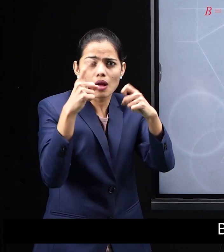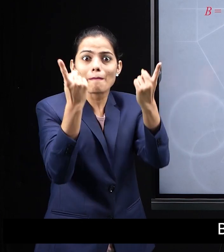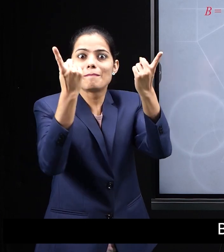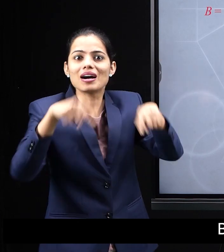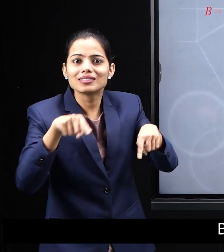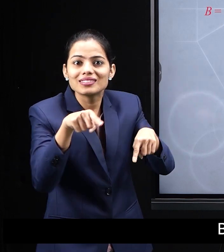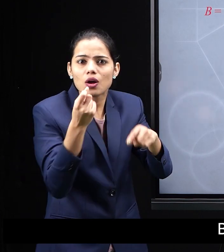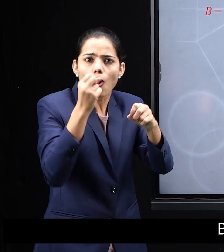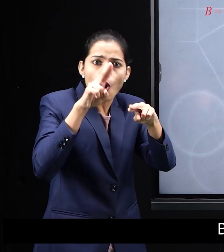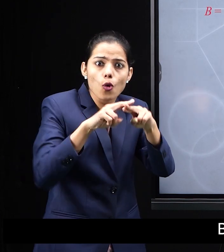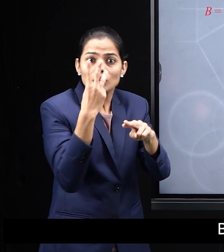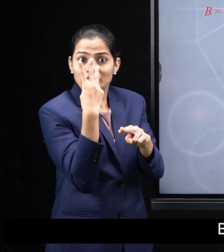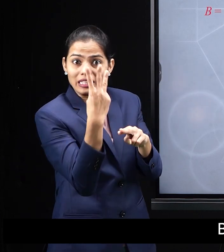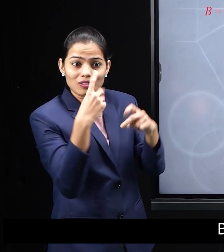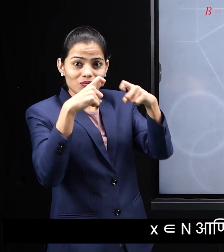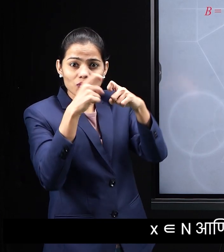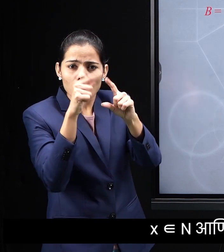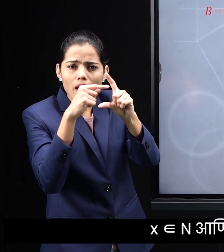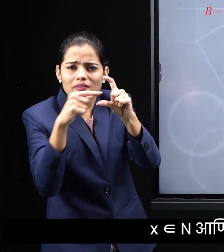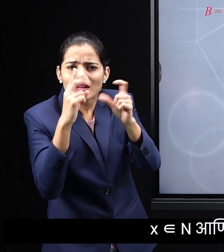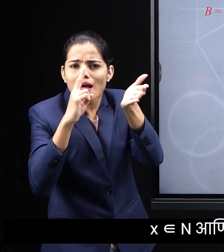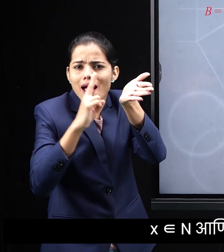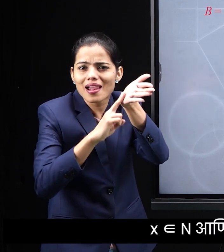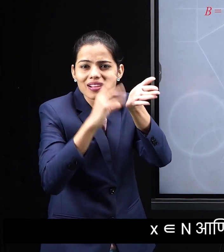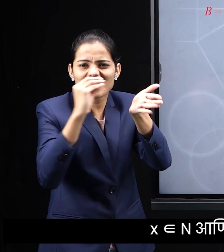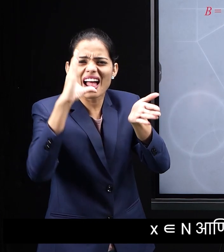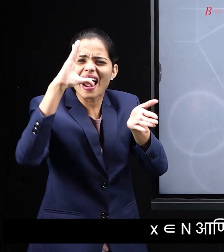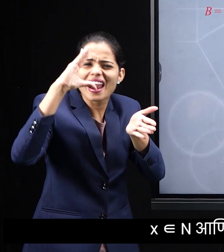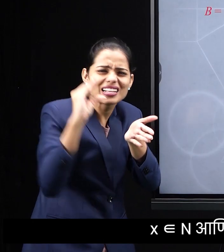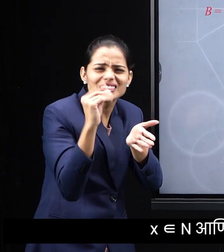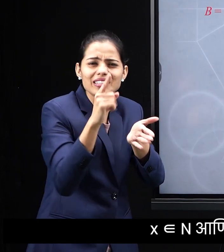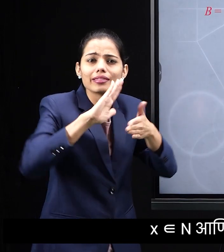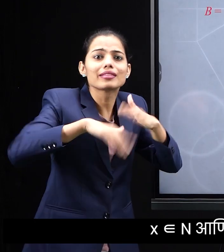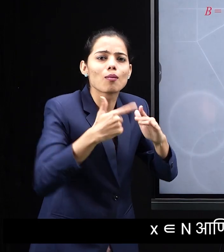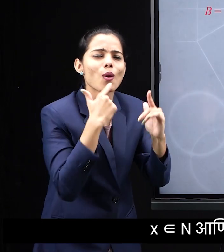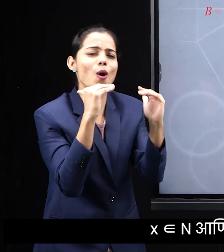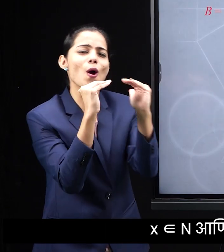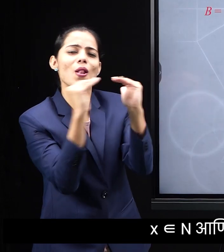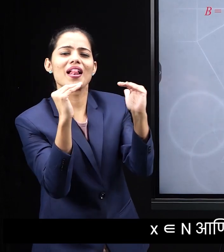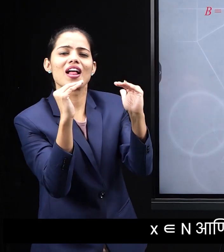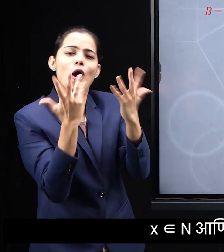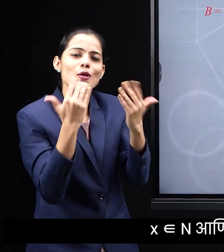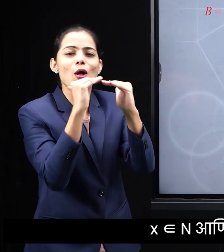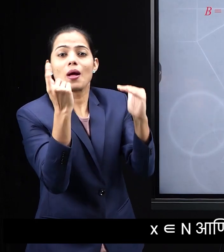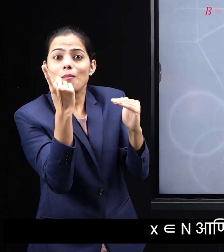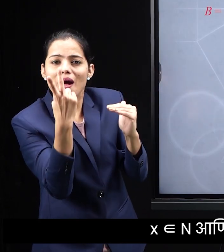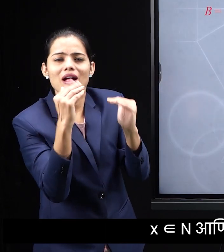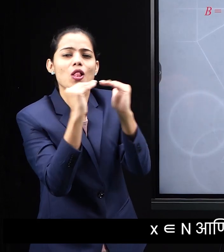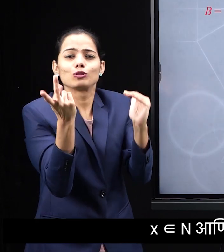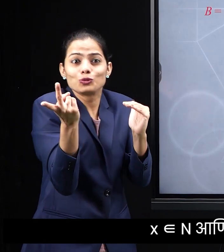x हा 3x en आणि x is less than 12 हे दोन संख्या